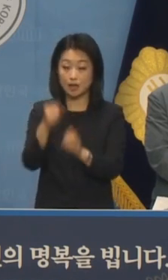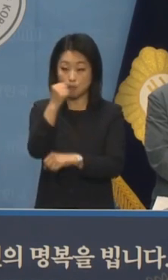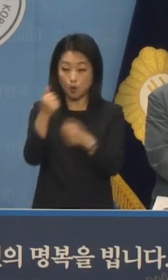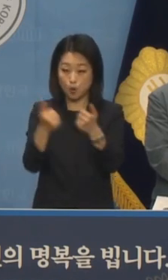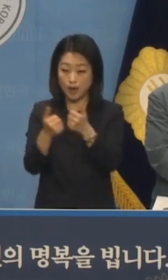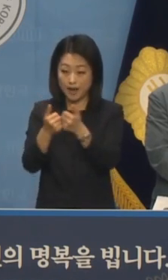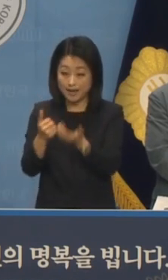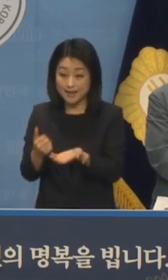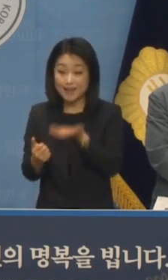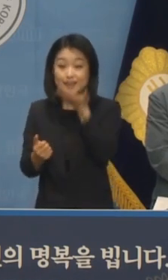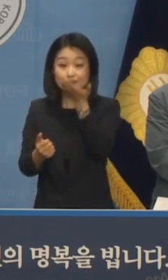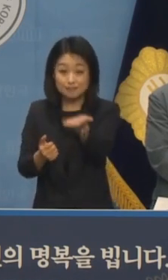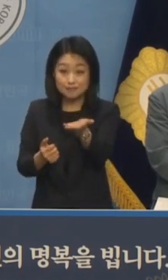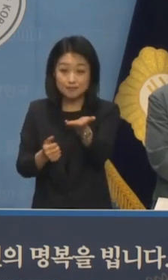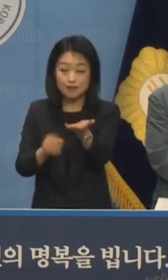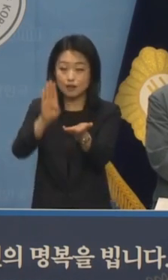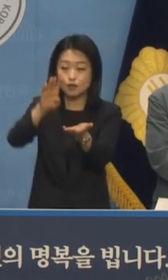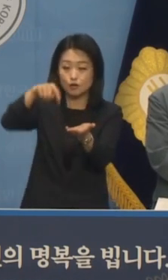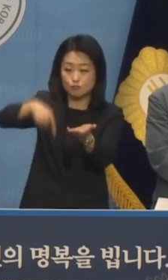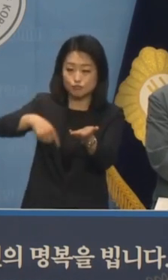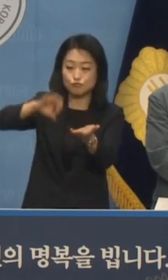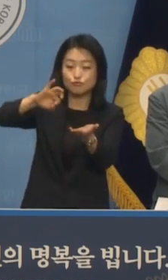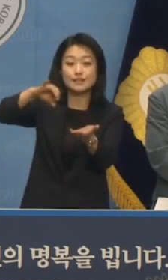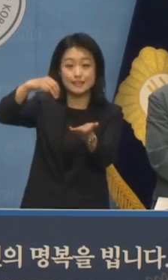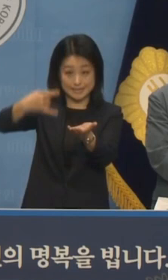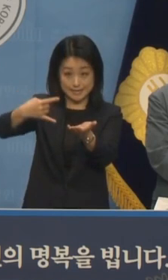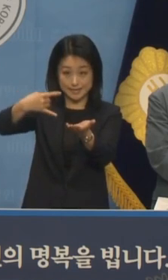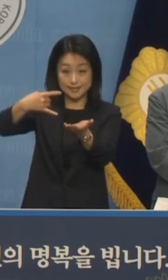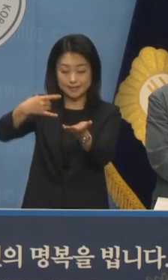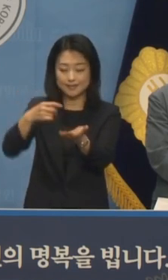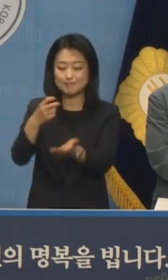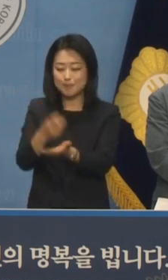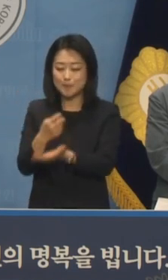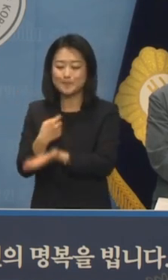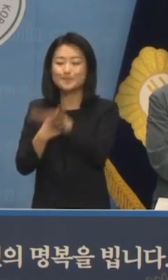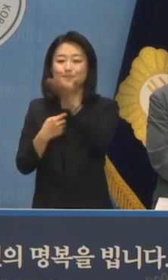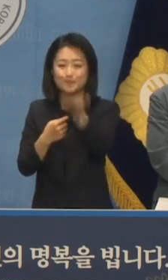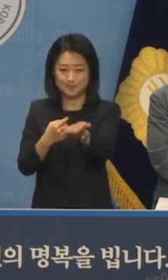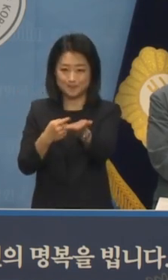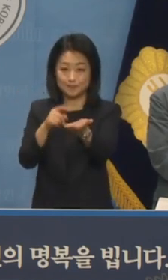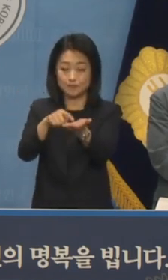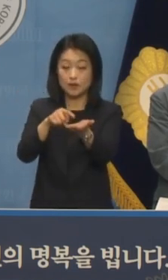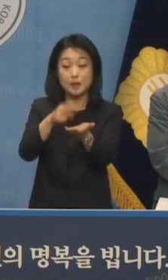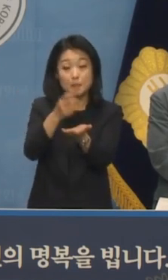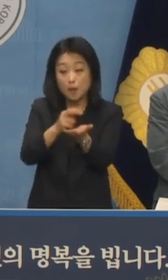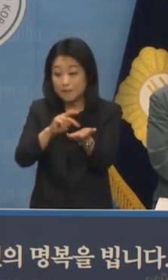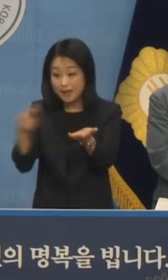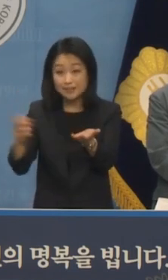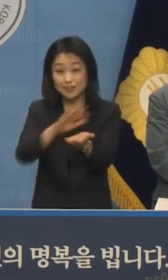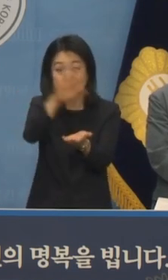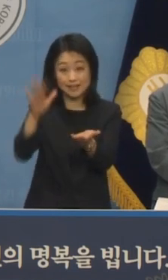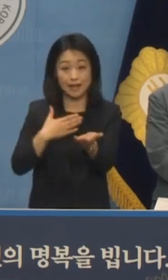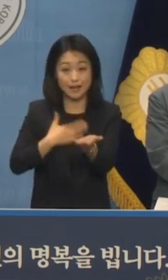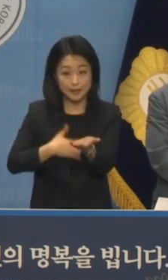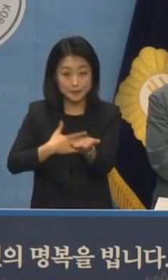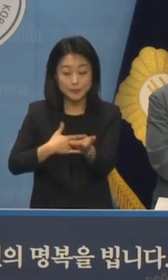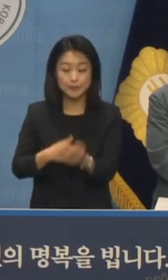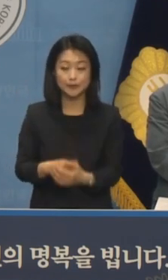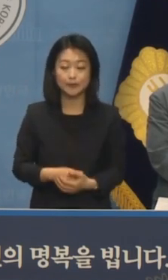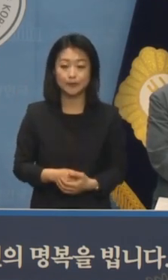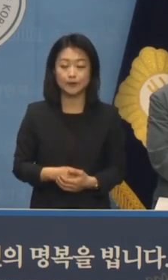맞춰놓은 상태입니다. 이 법이 개정돼야 된다는 것은 많은 분들 다 아실 겁니다. 특히